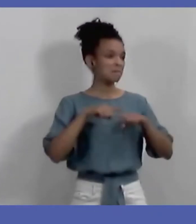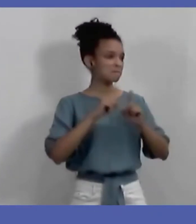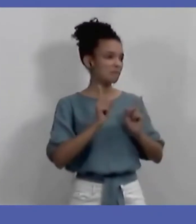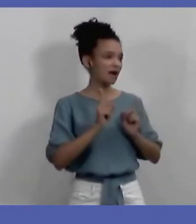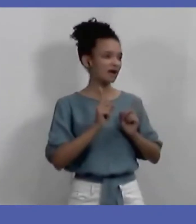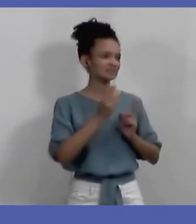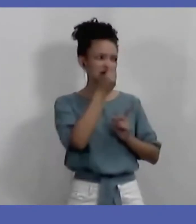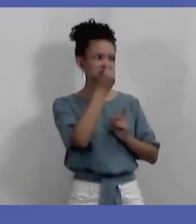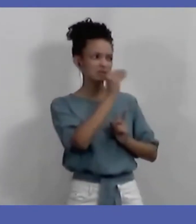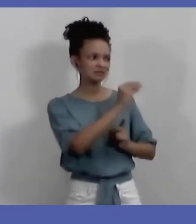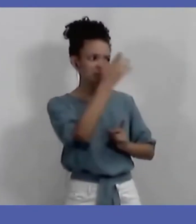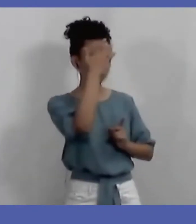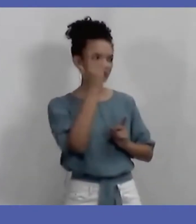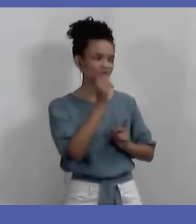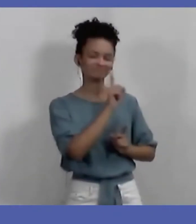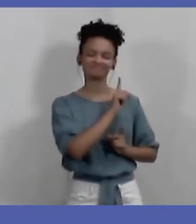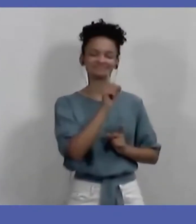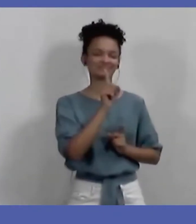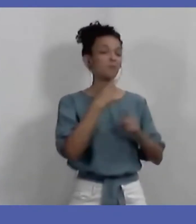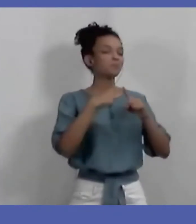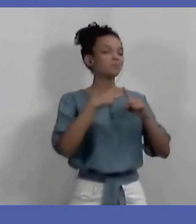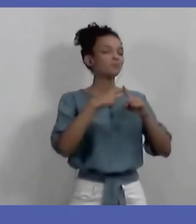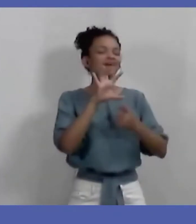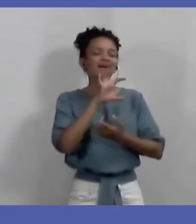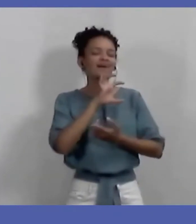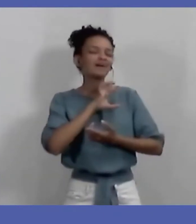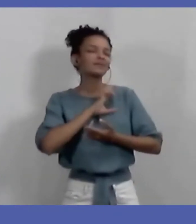pelas pessoas era tão grande